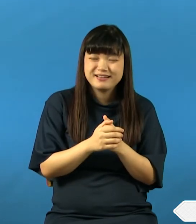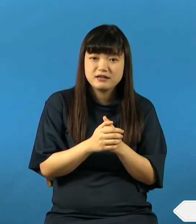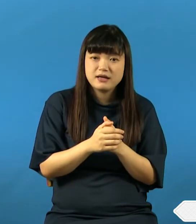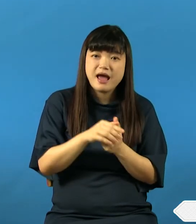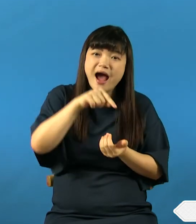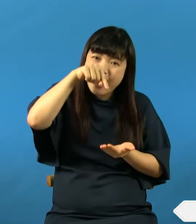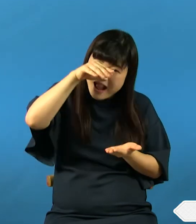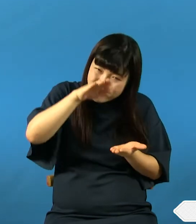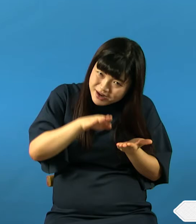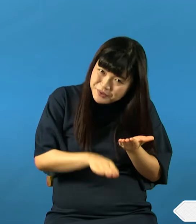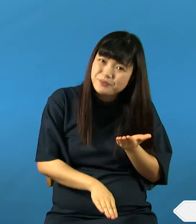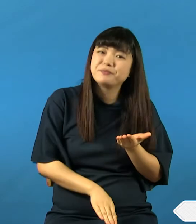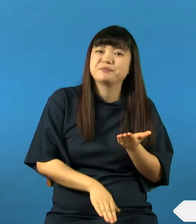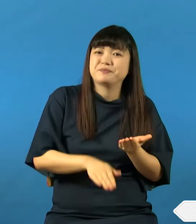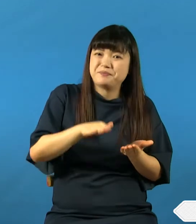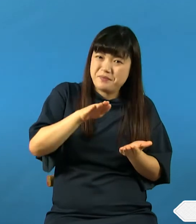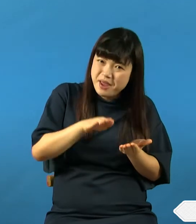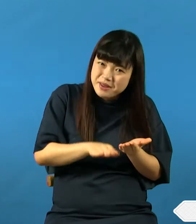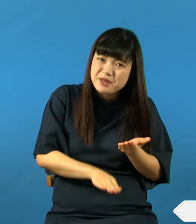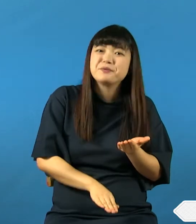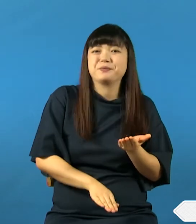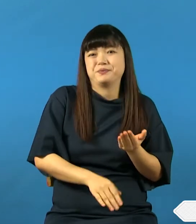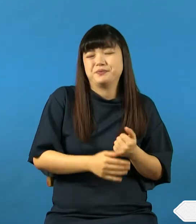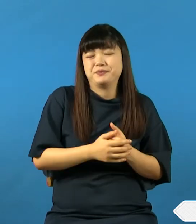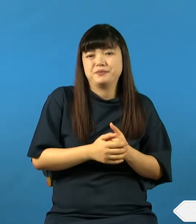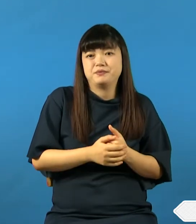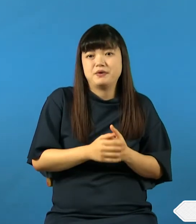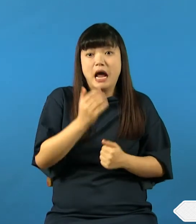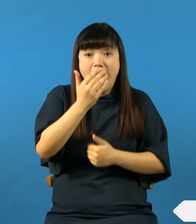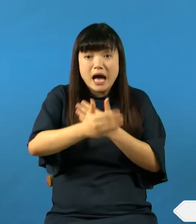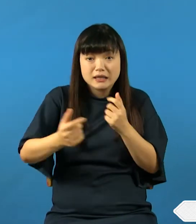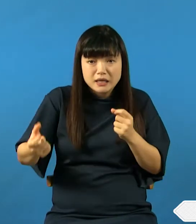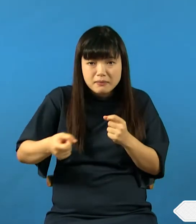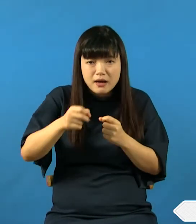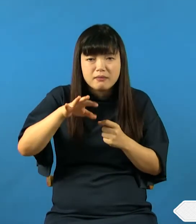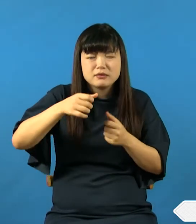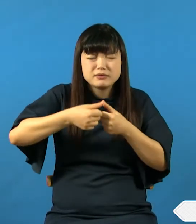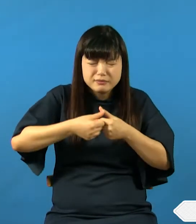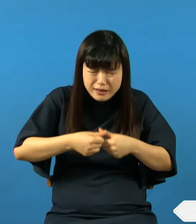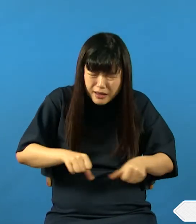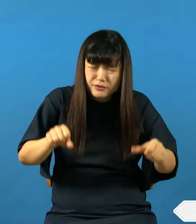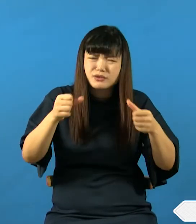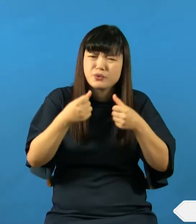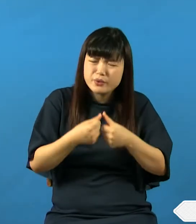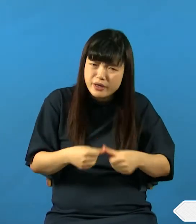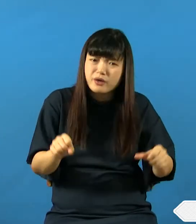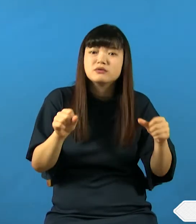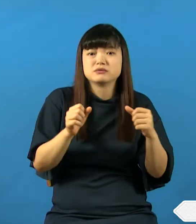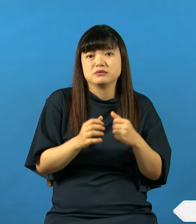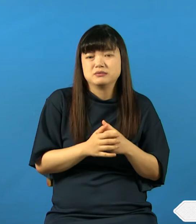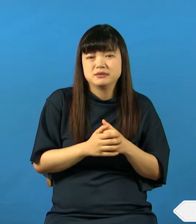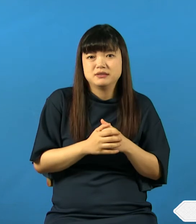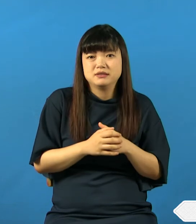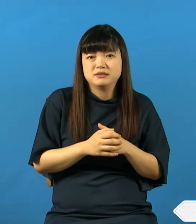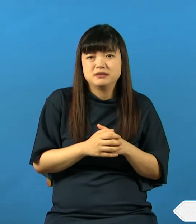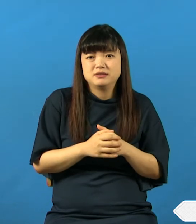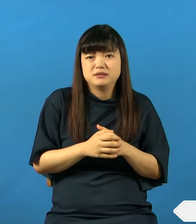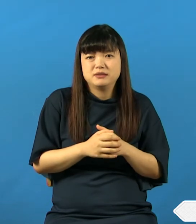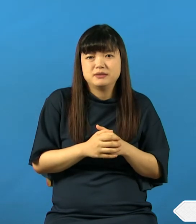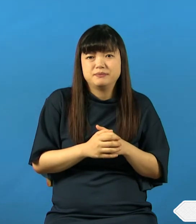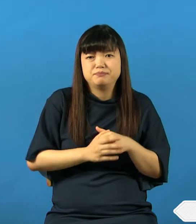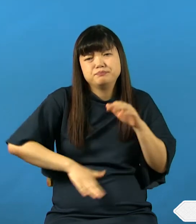백성은 아래로 자라야 합니다. 하나님 앞에서 더 깨어지고 깨어질 수 있어야